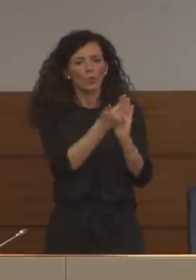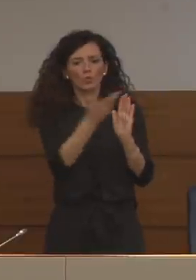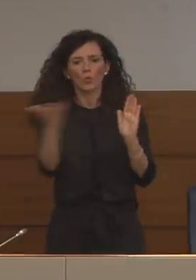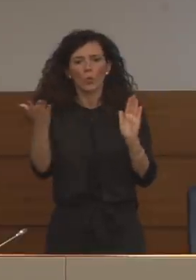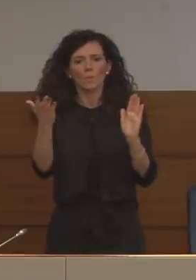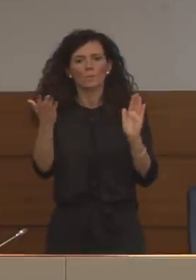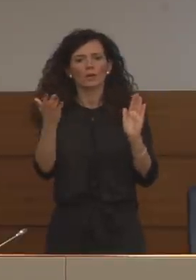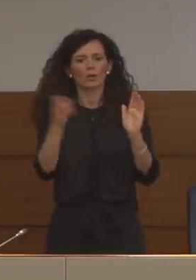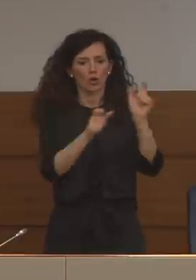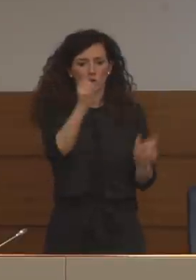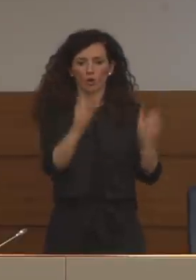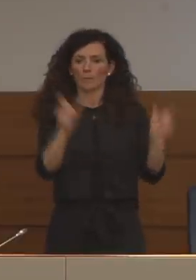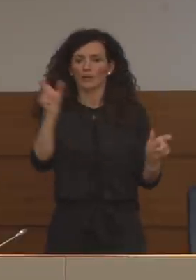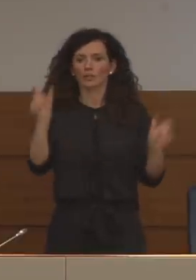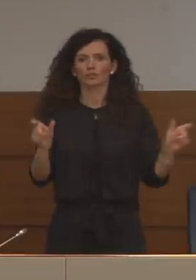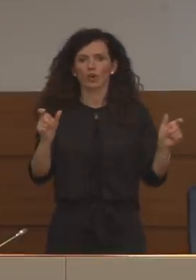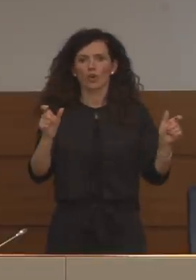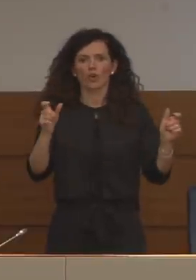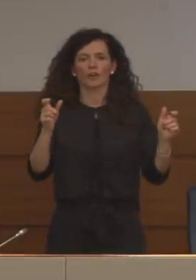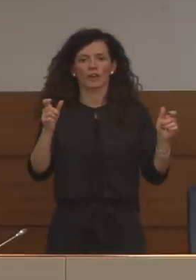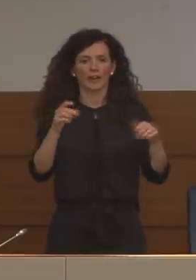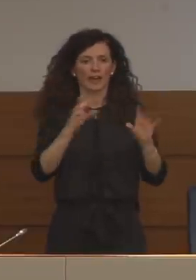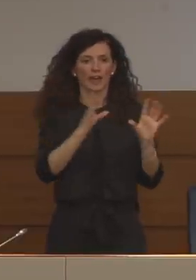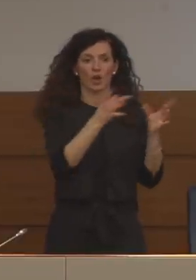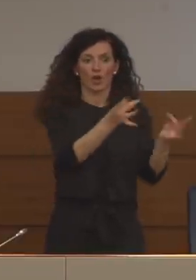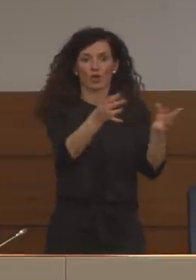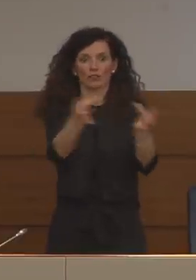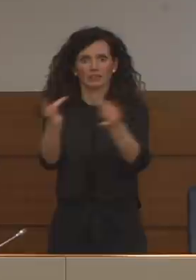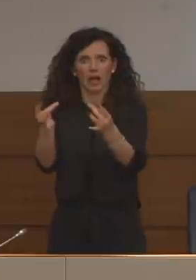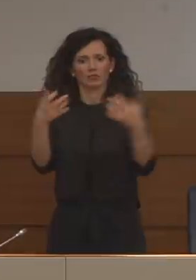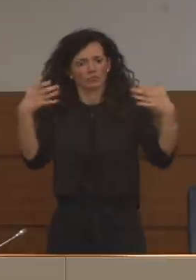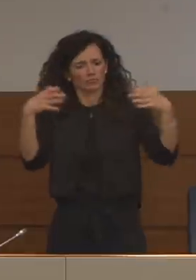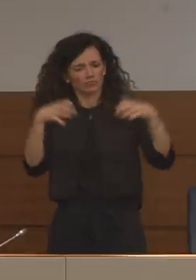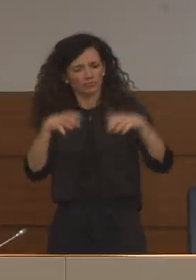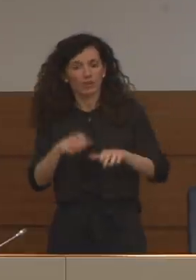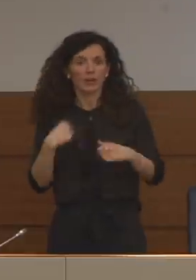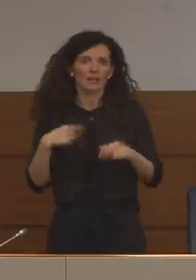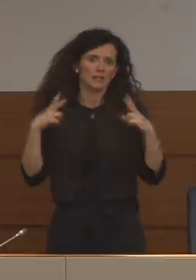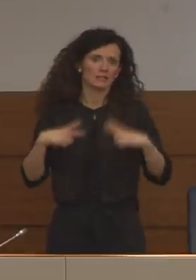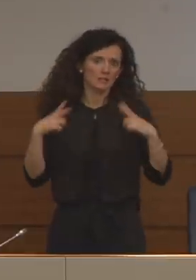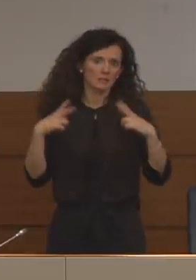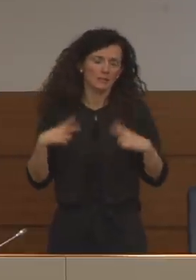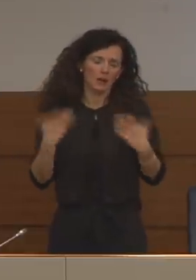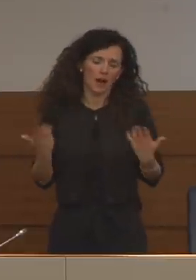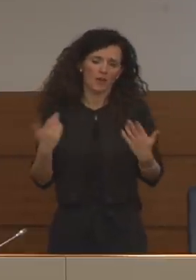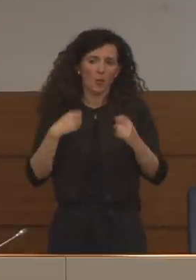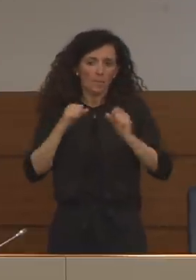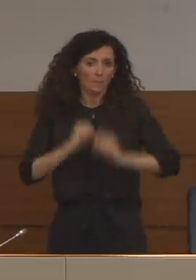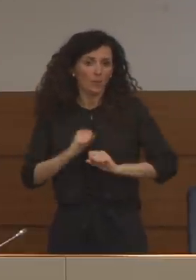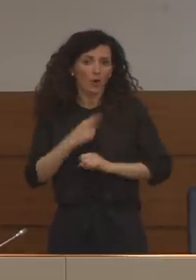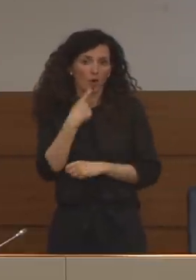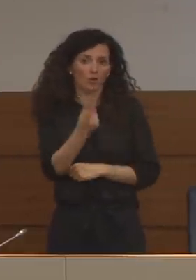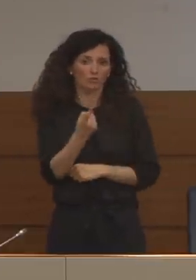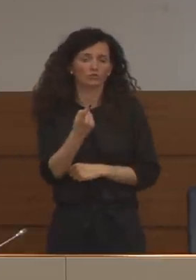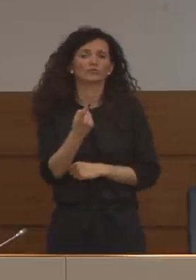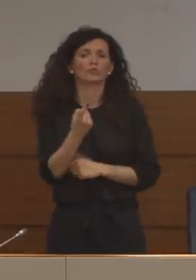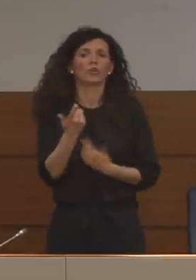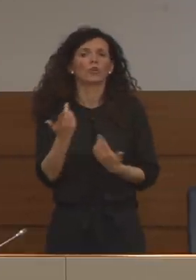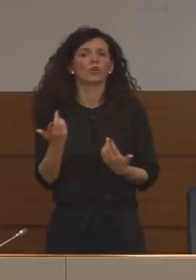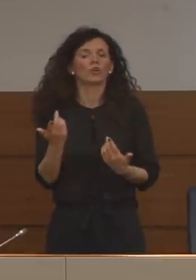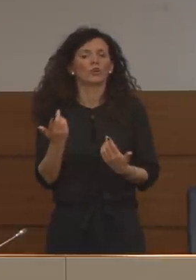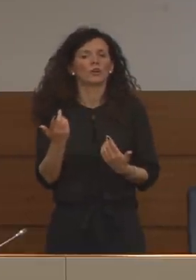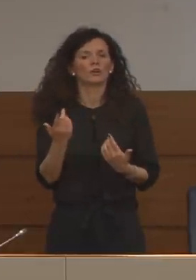soggetti contagiati e soprattutto auspicabilmente mi permette di dire è quello che più conta